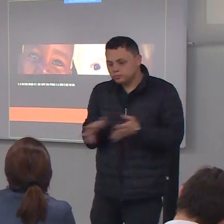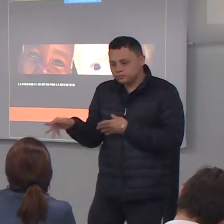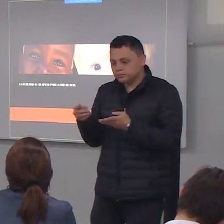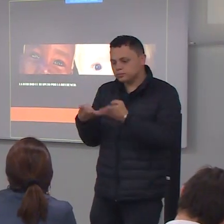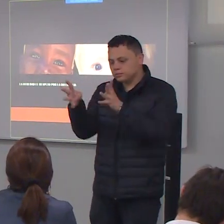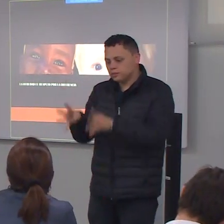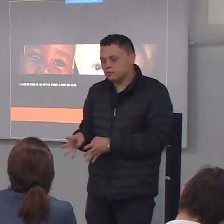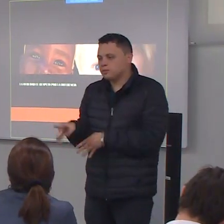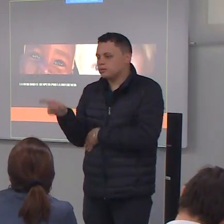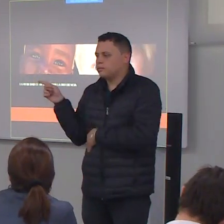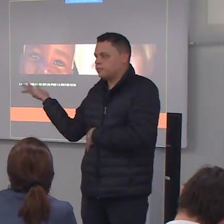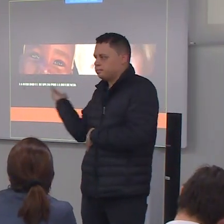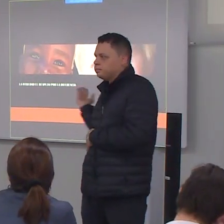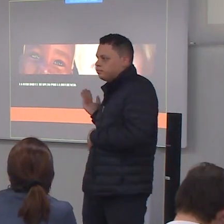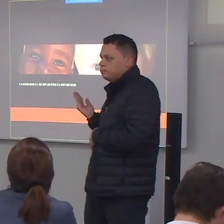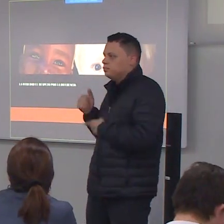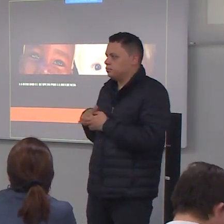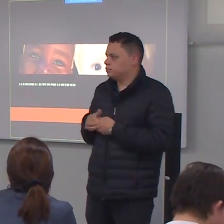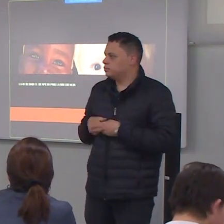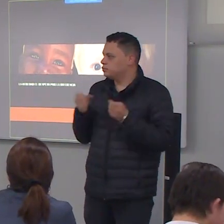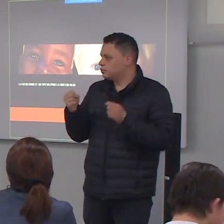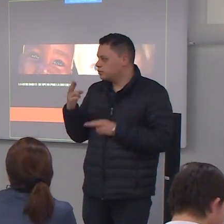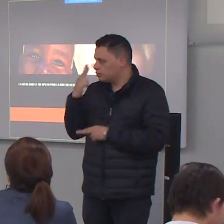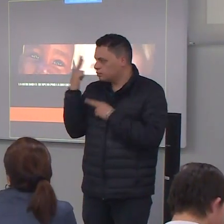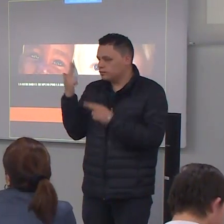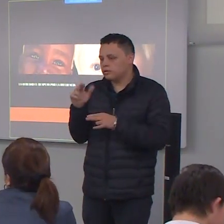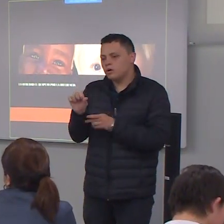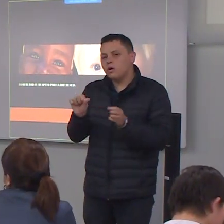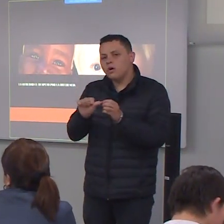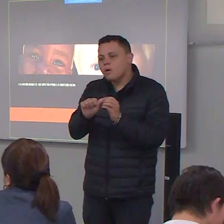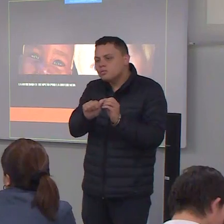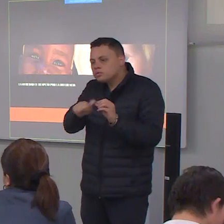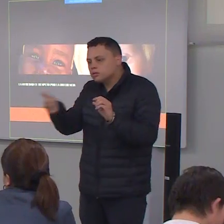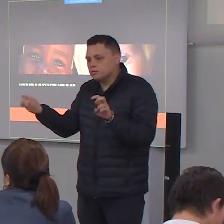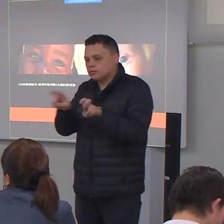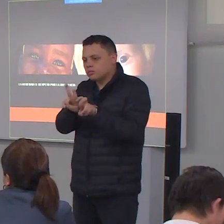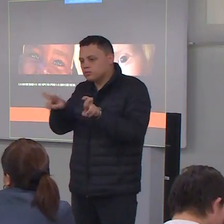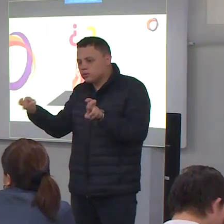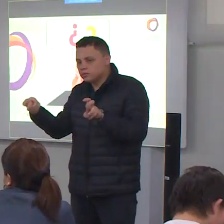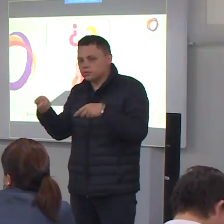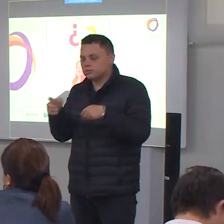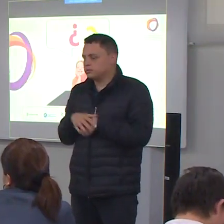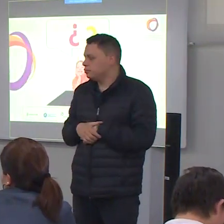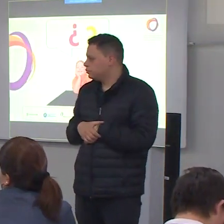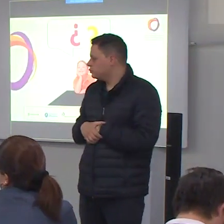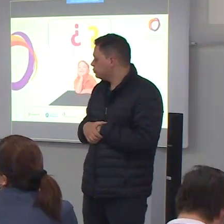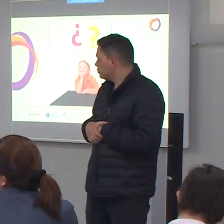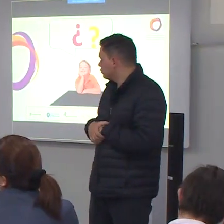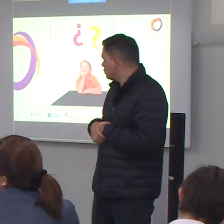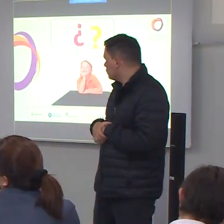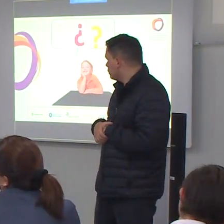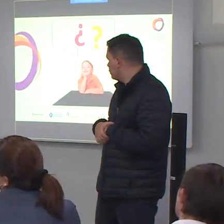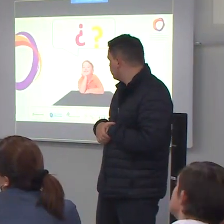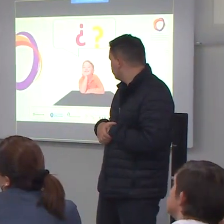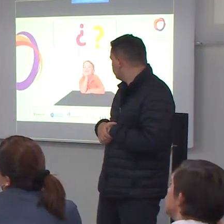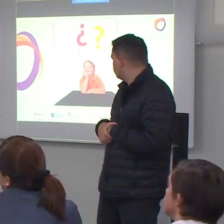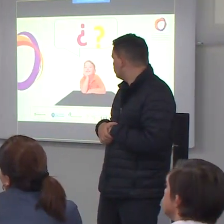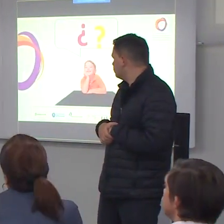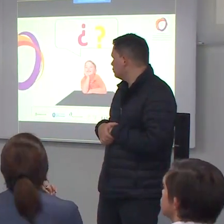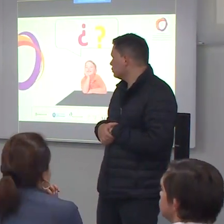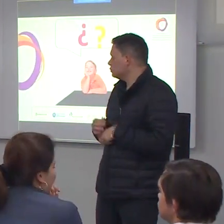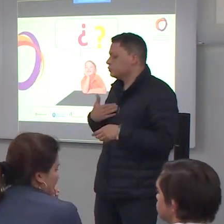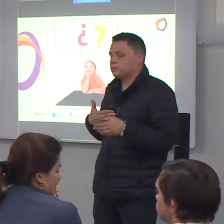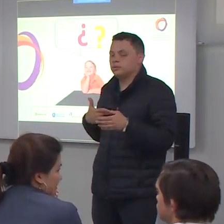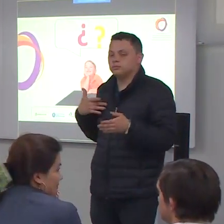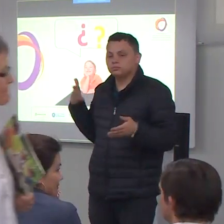estudiantes es esto el respeto por la otredad por esa diferencia y desde que llegamos